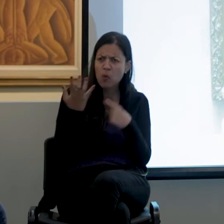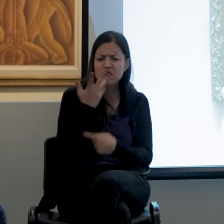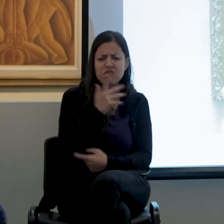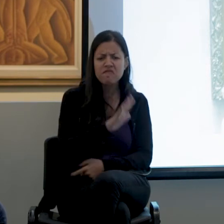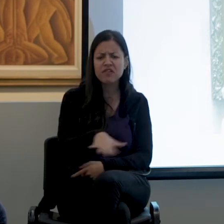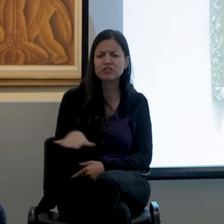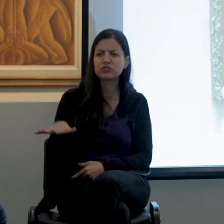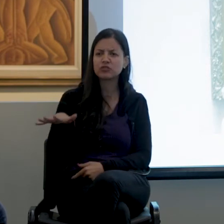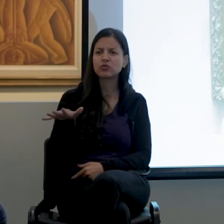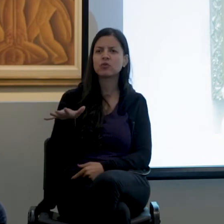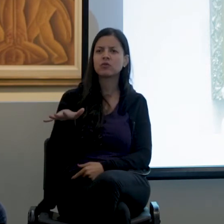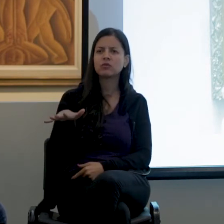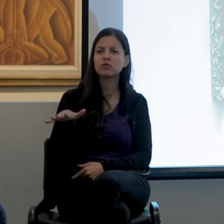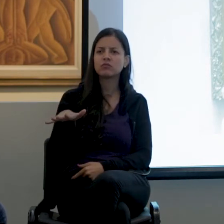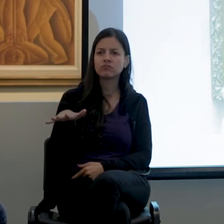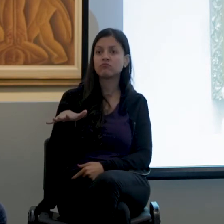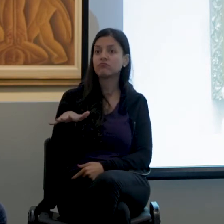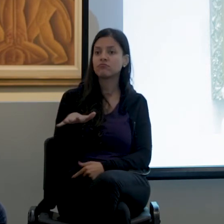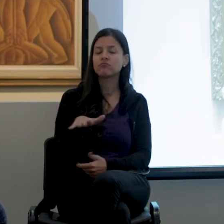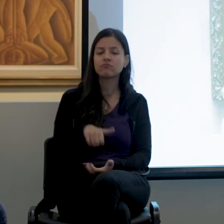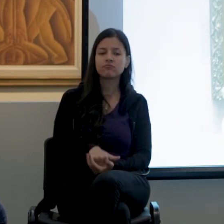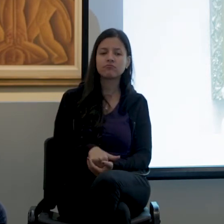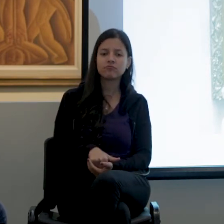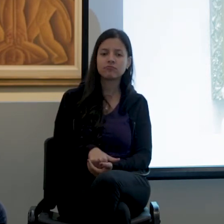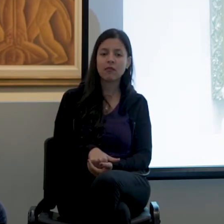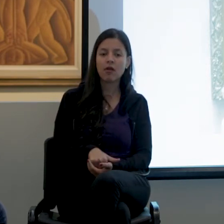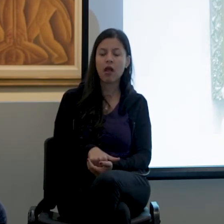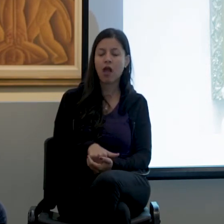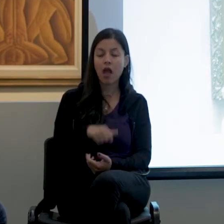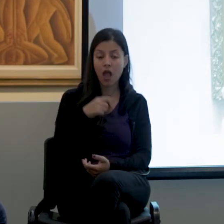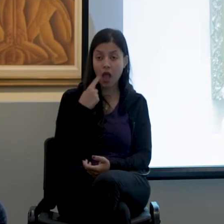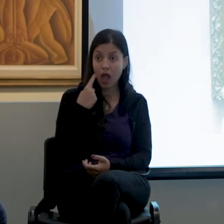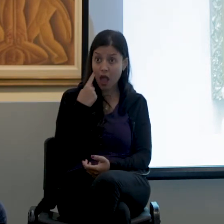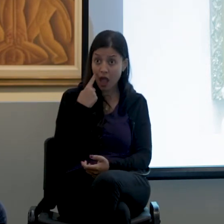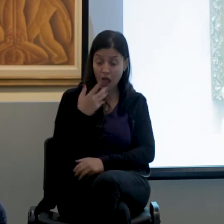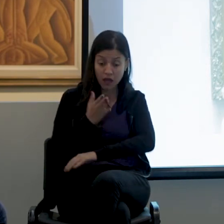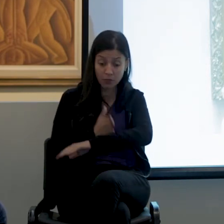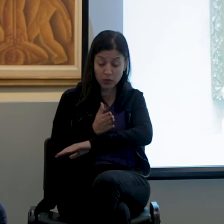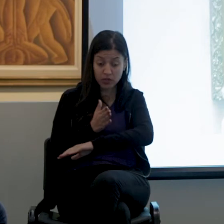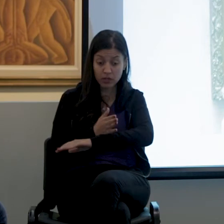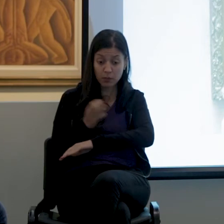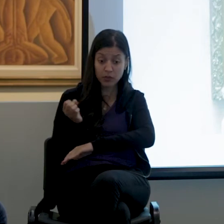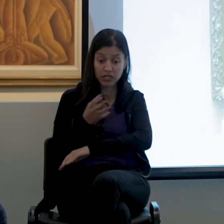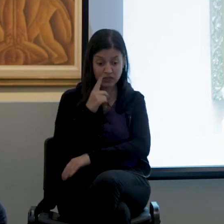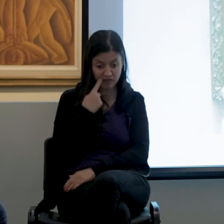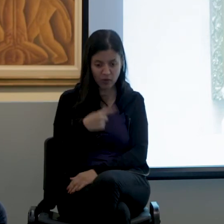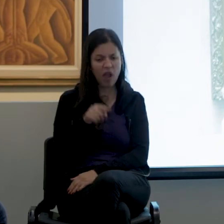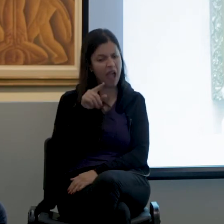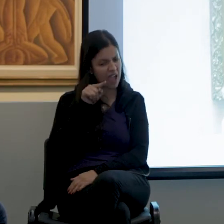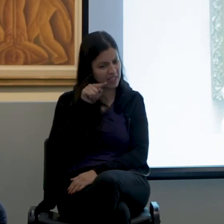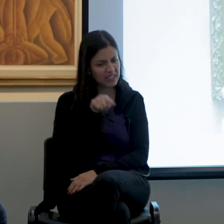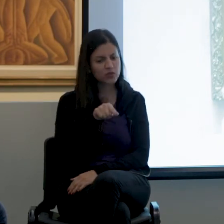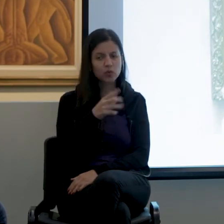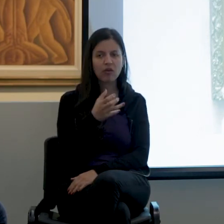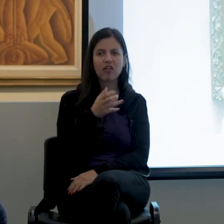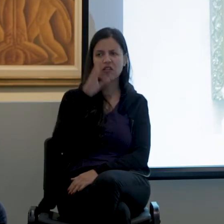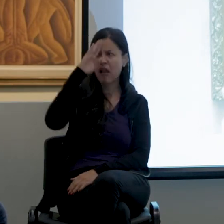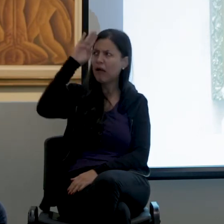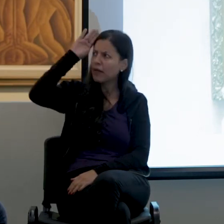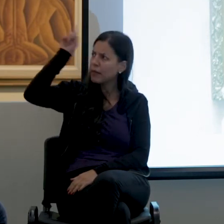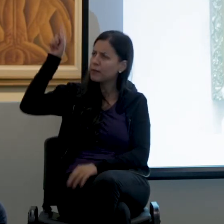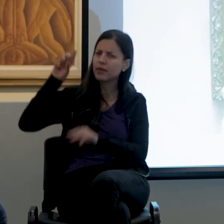infantil. Não? Eles vão dizer, não, é deste lugar, e não dos museus ou das